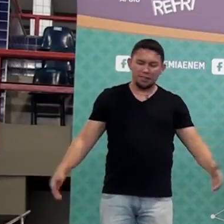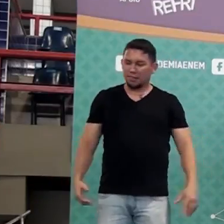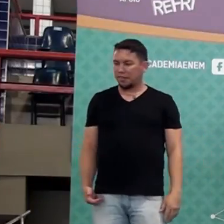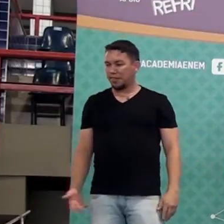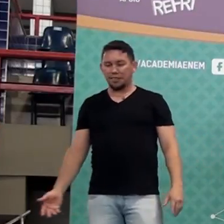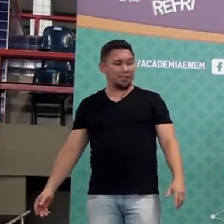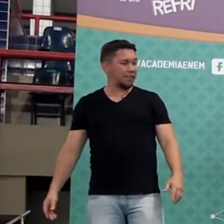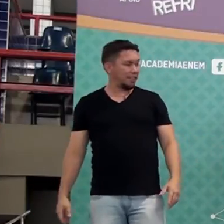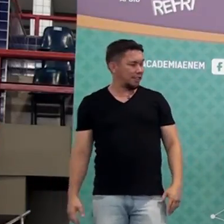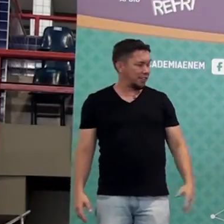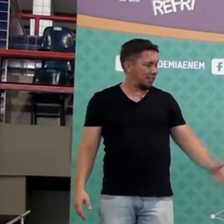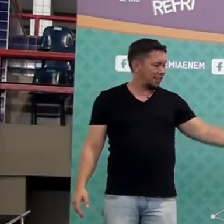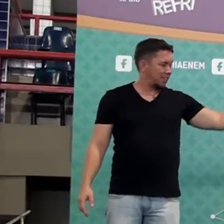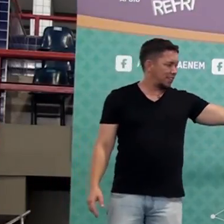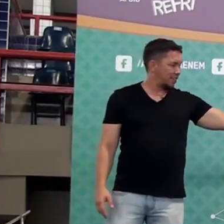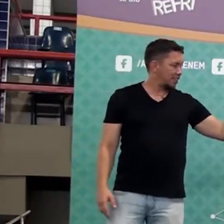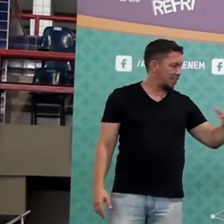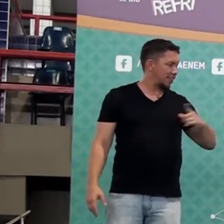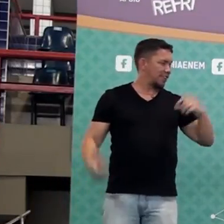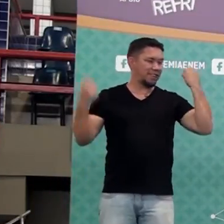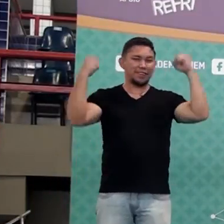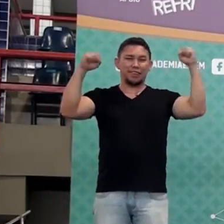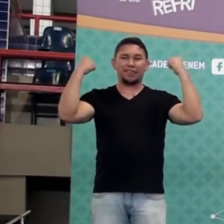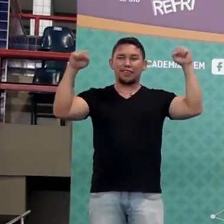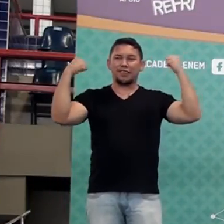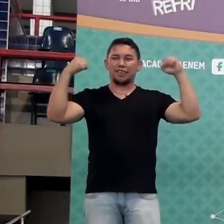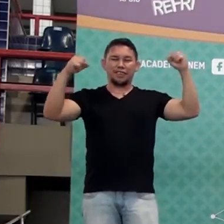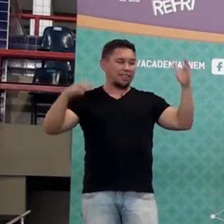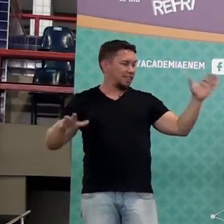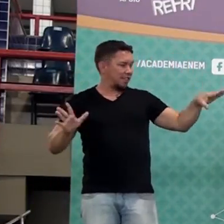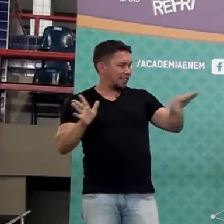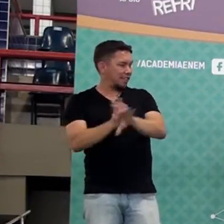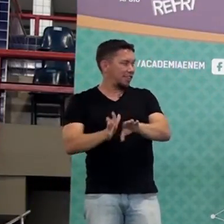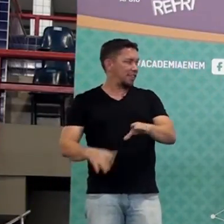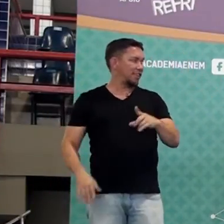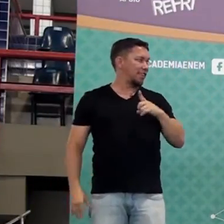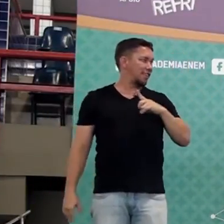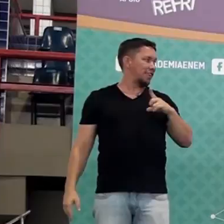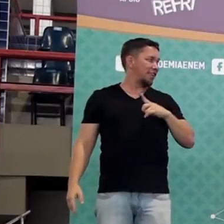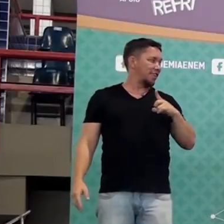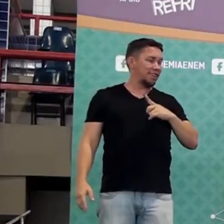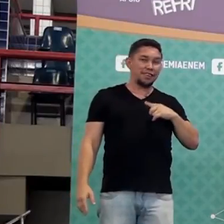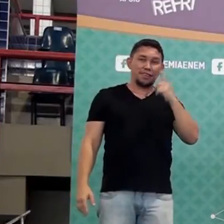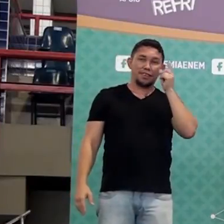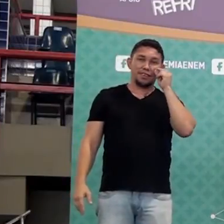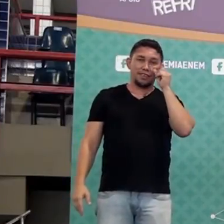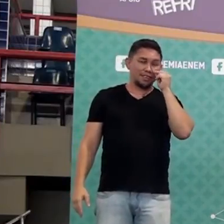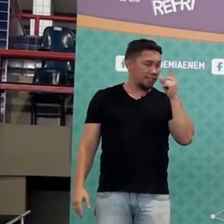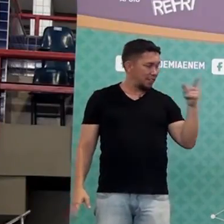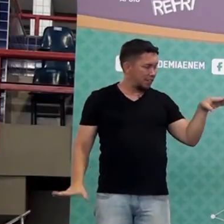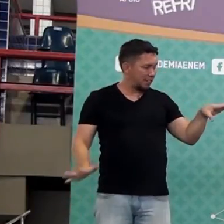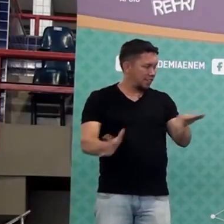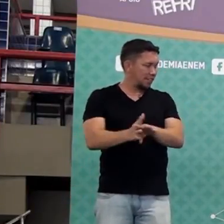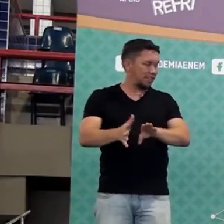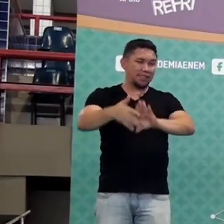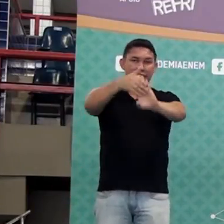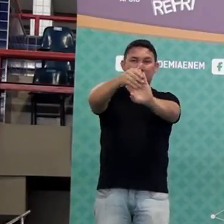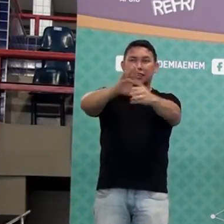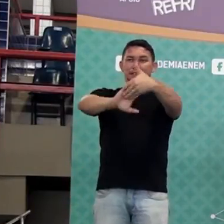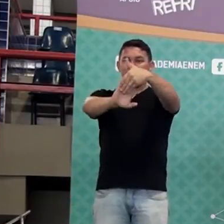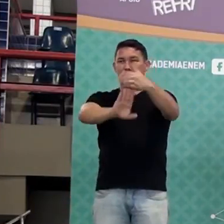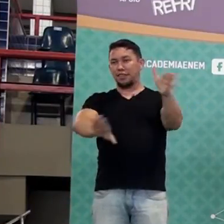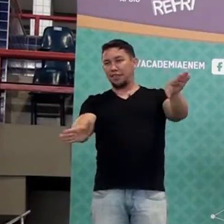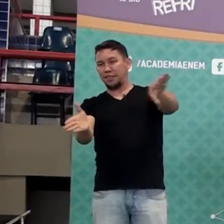diabo. Ah, rapaz, eu fiquei tocava aqui das atividades, dos exercícios físicos. Daqui a pouco eu vi um pessoal aí meio cochilando e tal, agora todo mundo vai acordar,